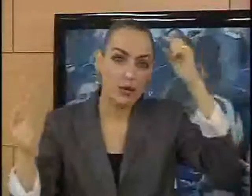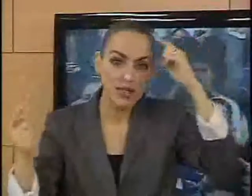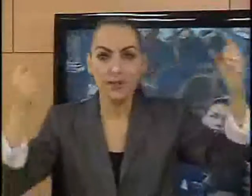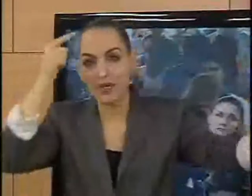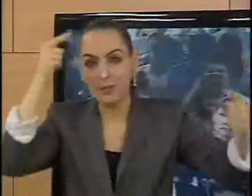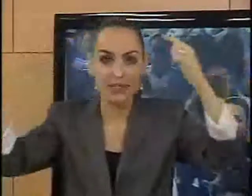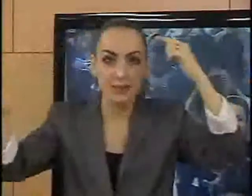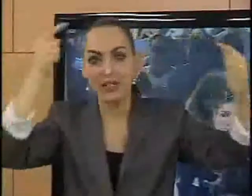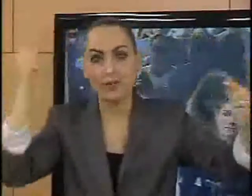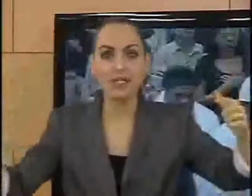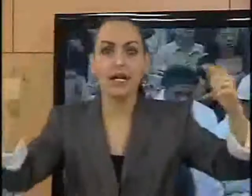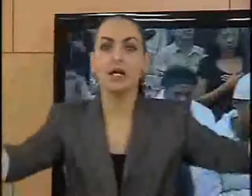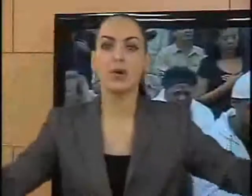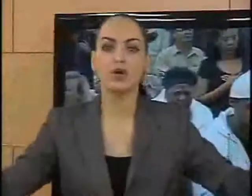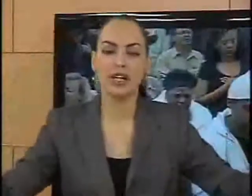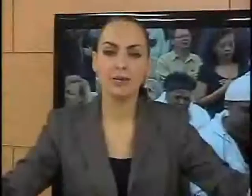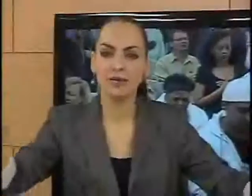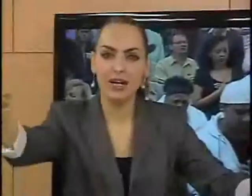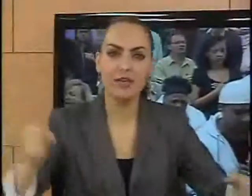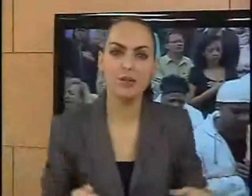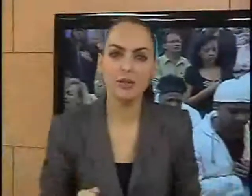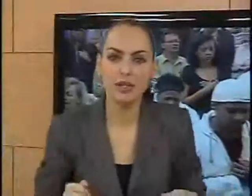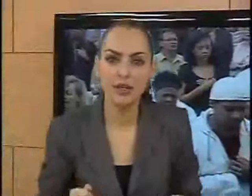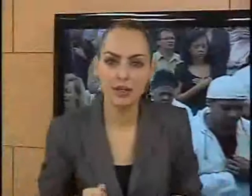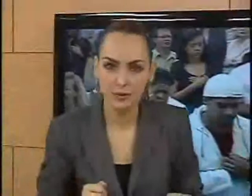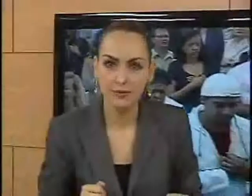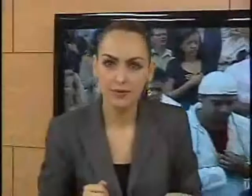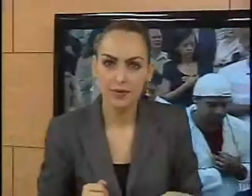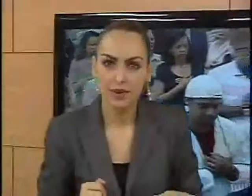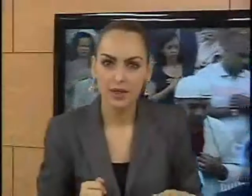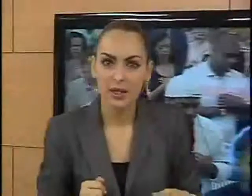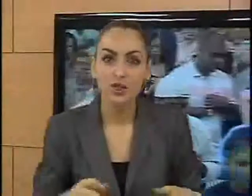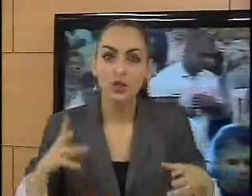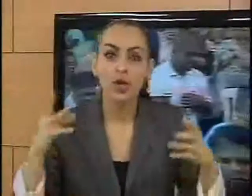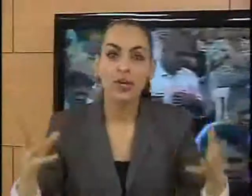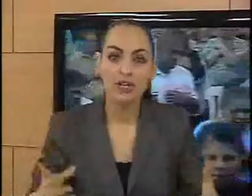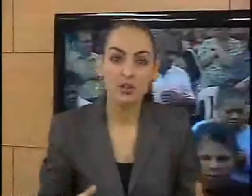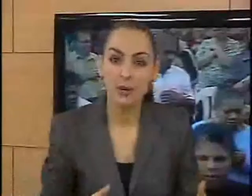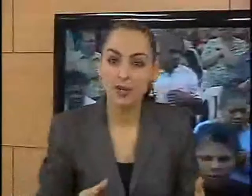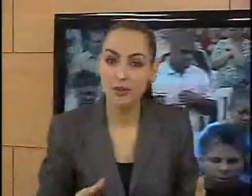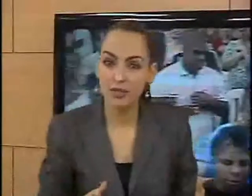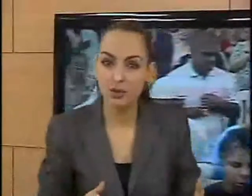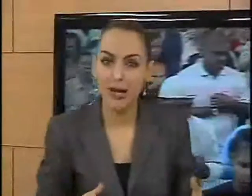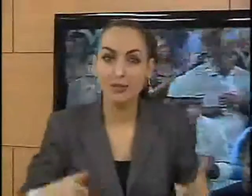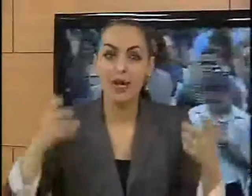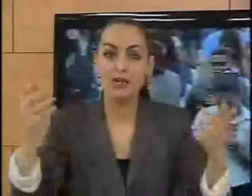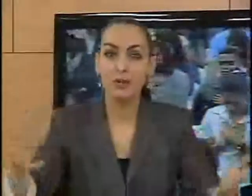coisa e pensa. Pronto, daqui a pouco vai lá e faz uma besteira. Destrói um relacionamento abençoado, perde uma